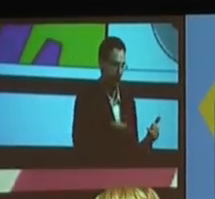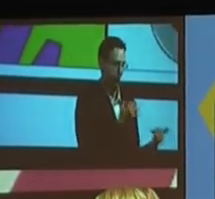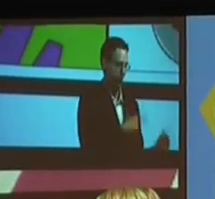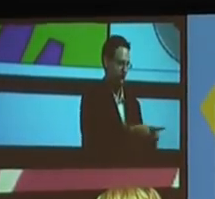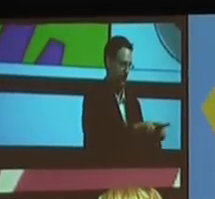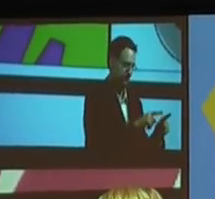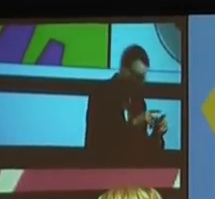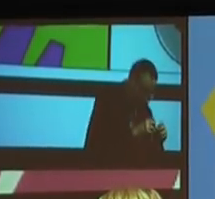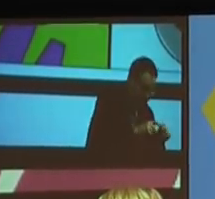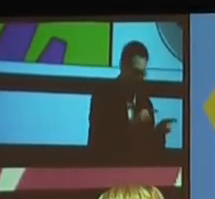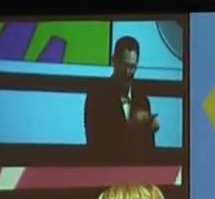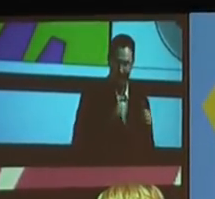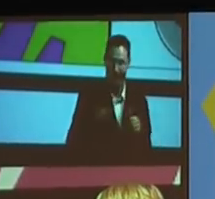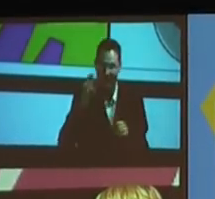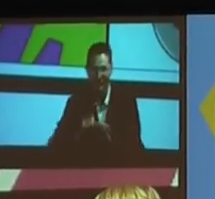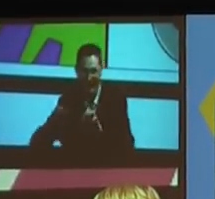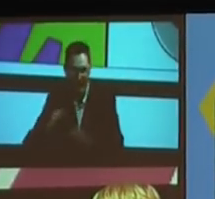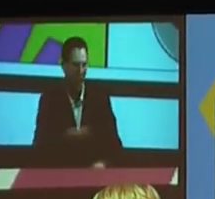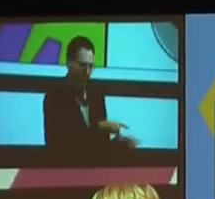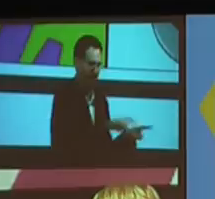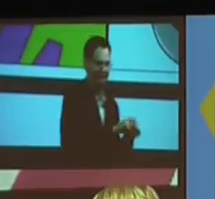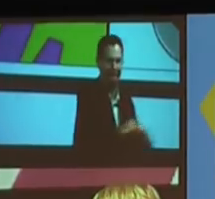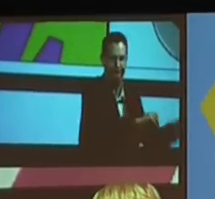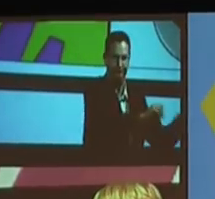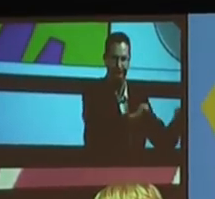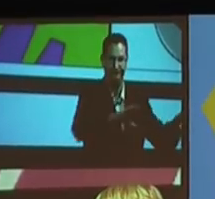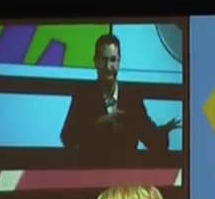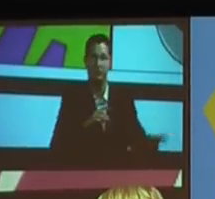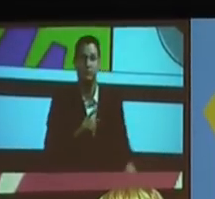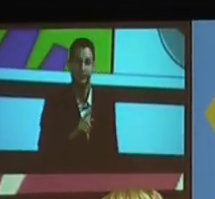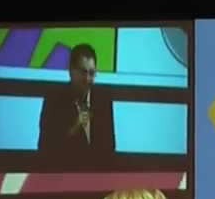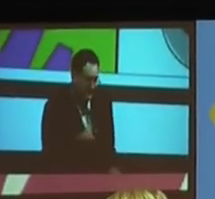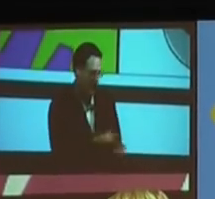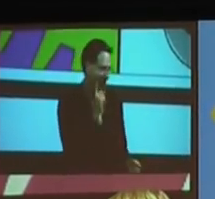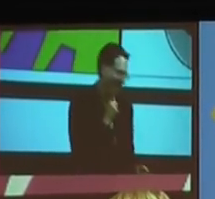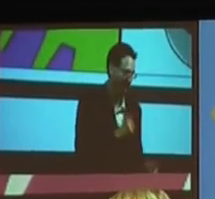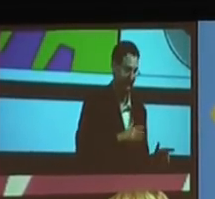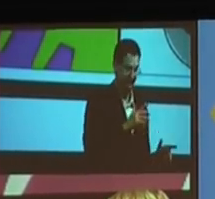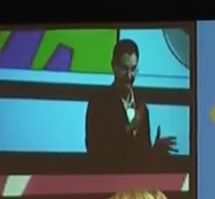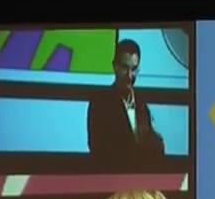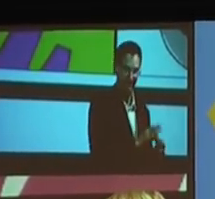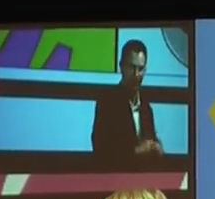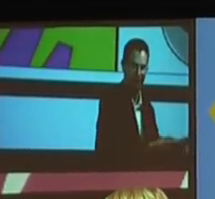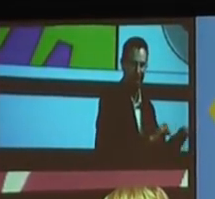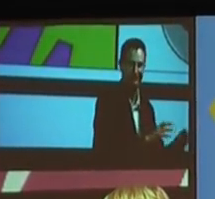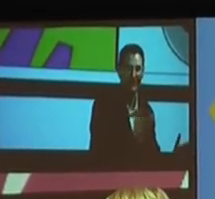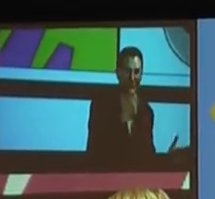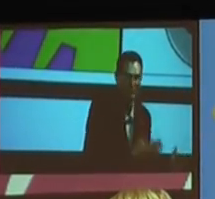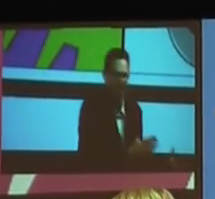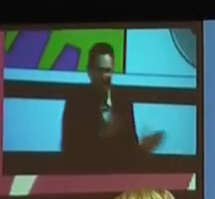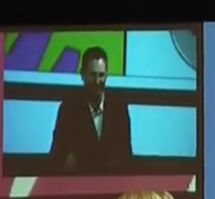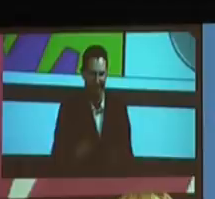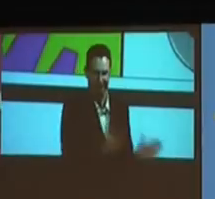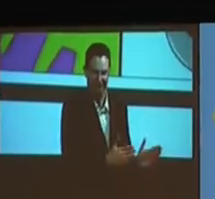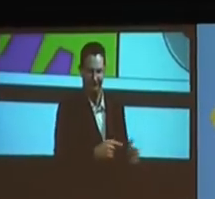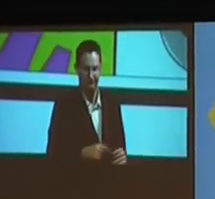zumeist in Selbsthilfegruppen, dass man dann eben wieder versucht zu informieren von Peer zu Peer, von einer Elternschaft in die andere,